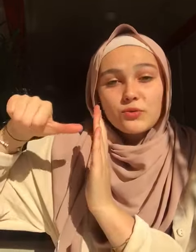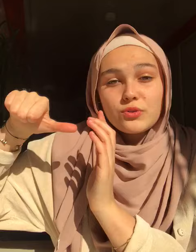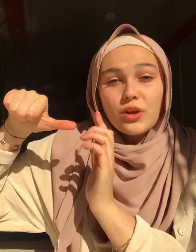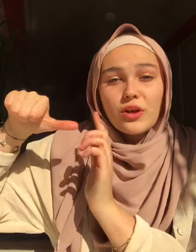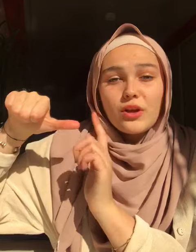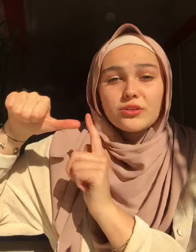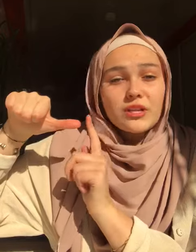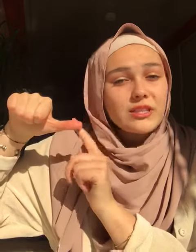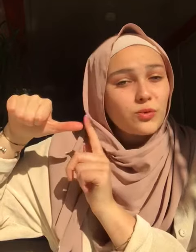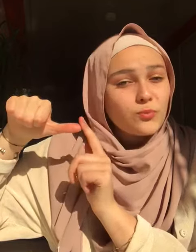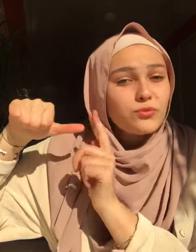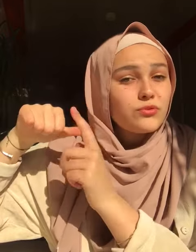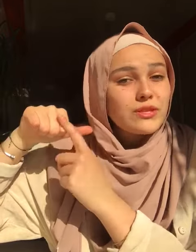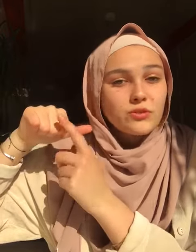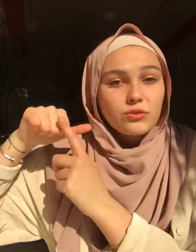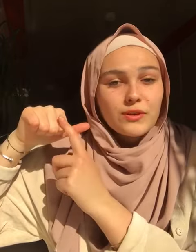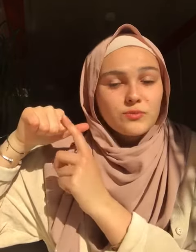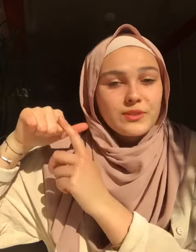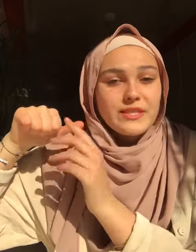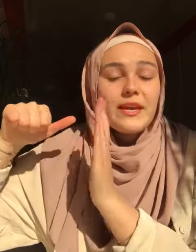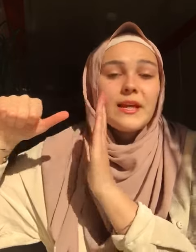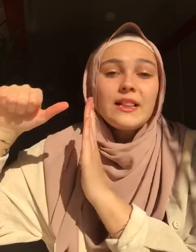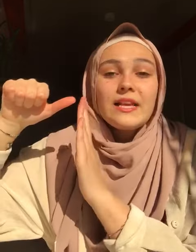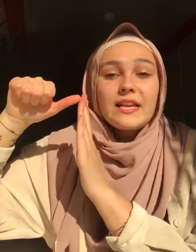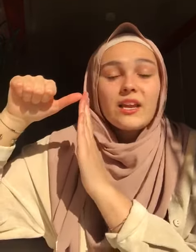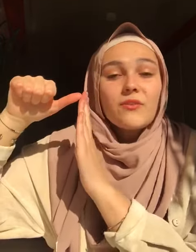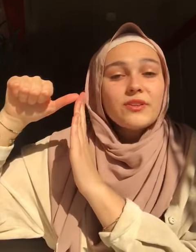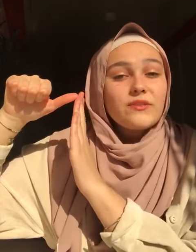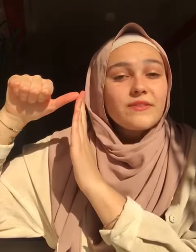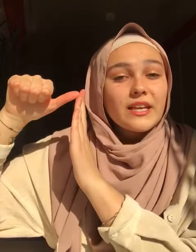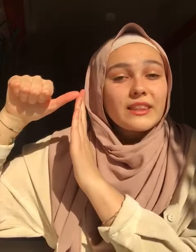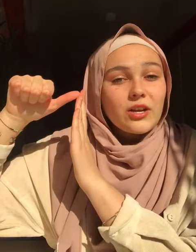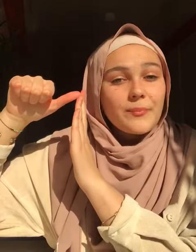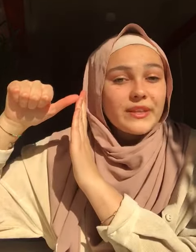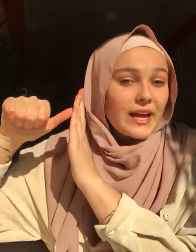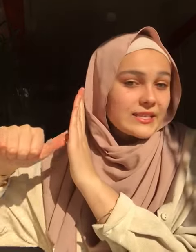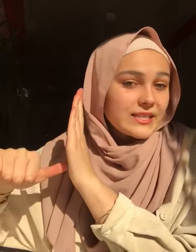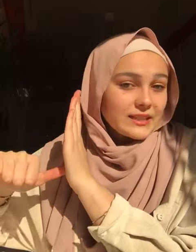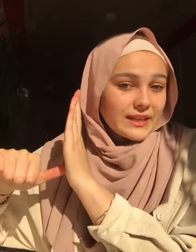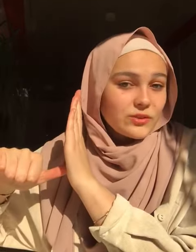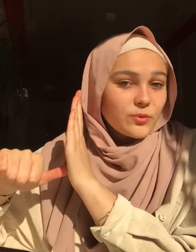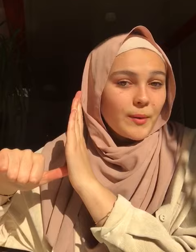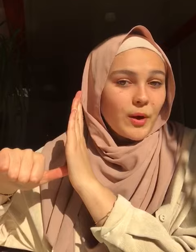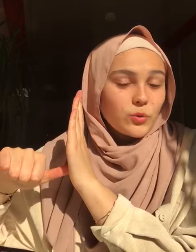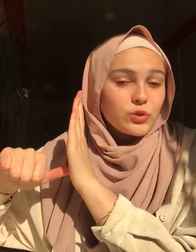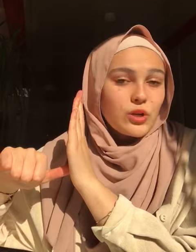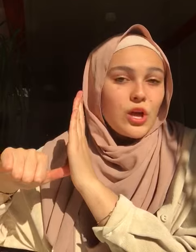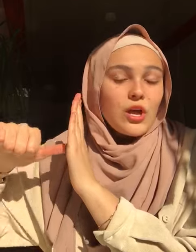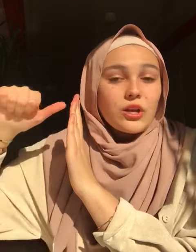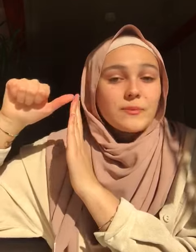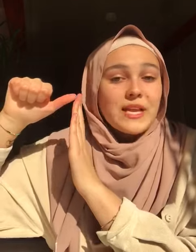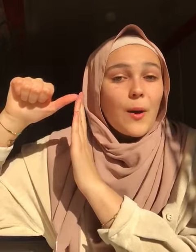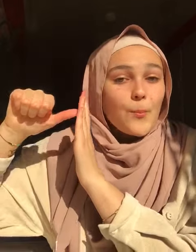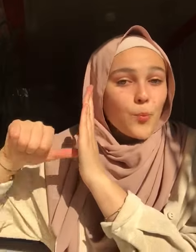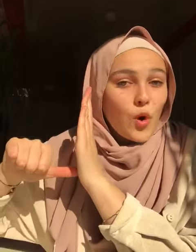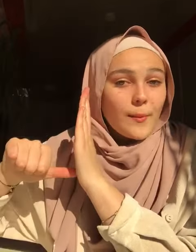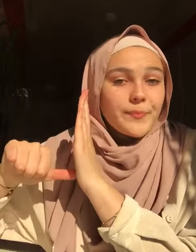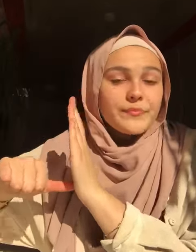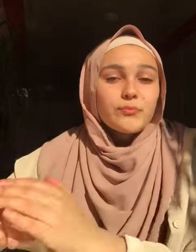juste sortir le pouce, tous les autres doigts sont pliés. Et en fait, je vais venir comme tracer un trait sur ma main gauche. Comme ça, « moi ».